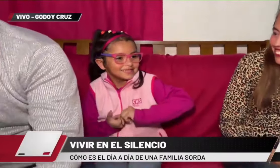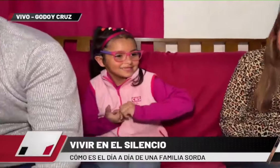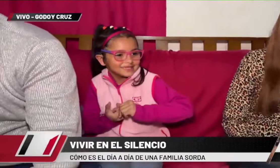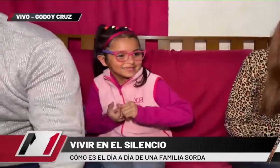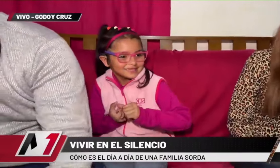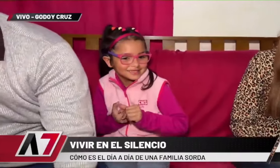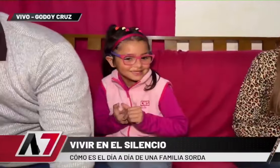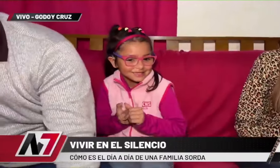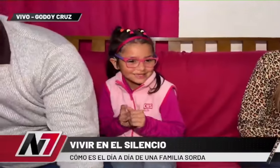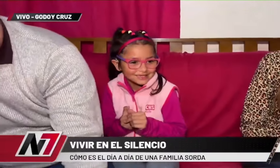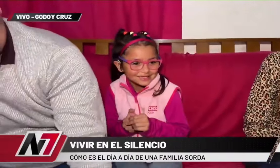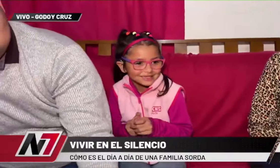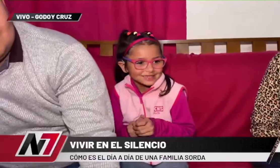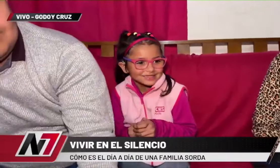bien. ¿Le gusta?